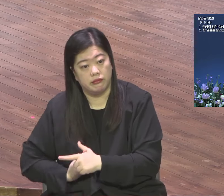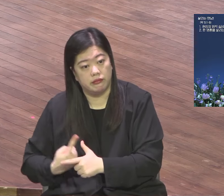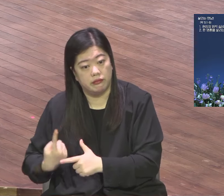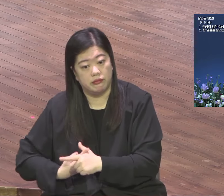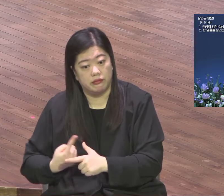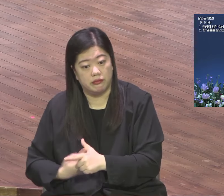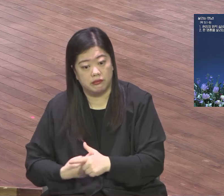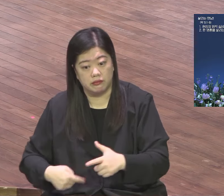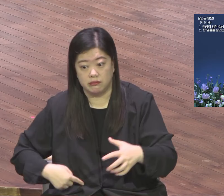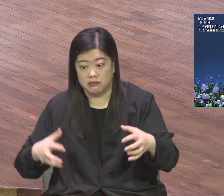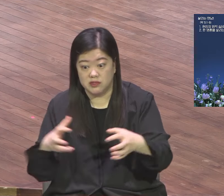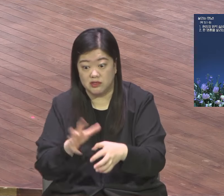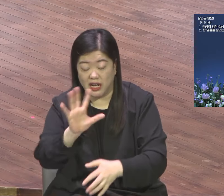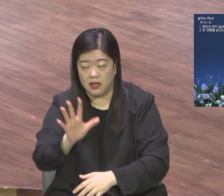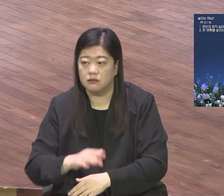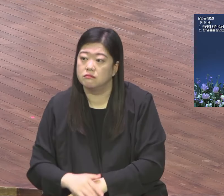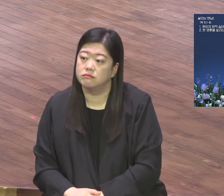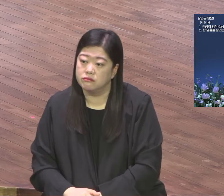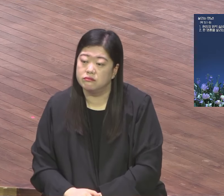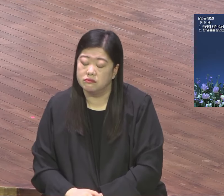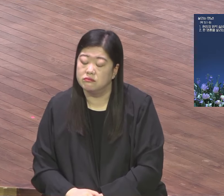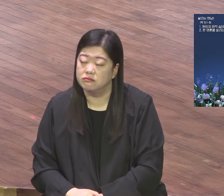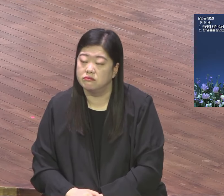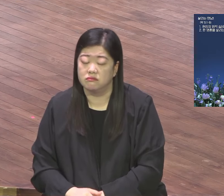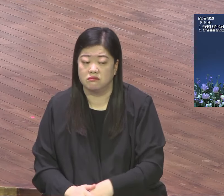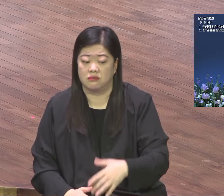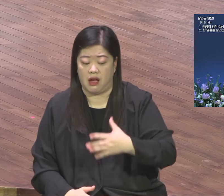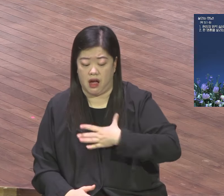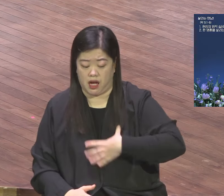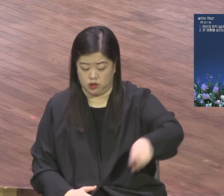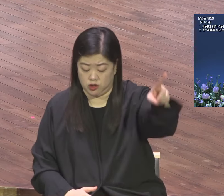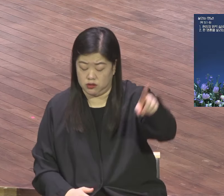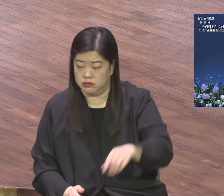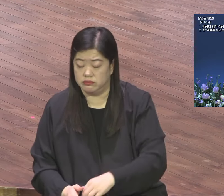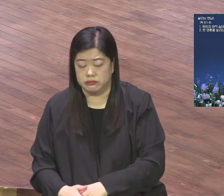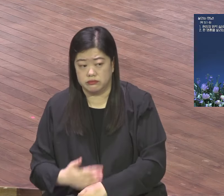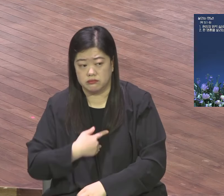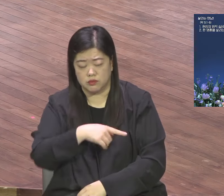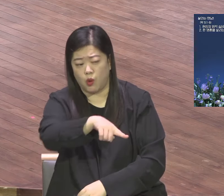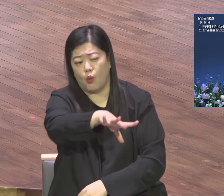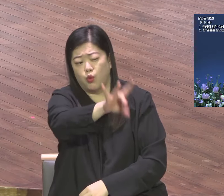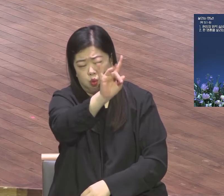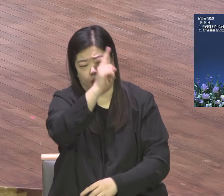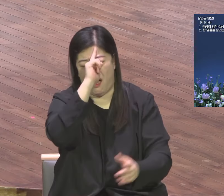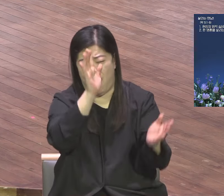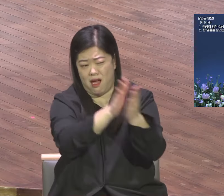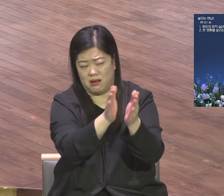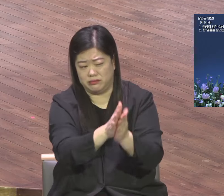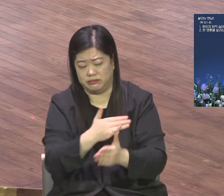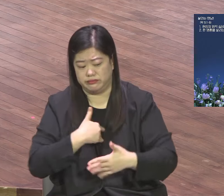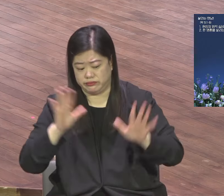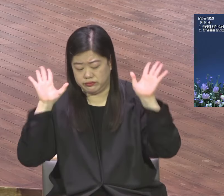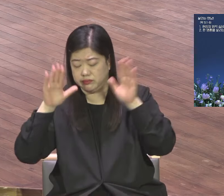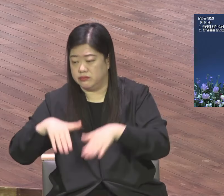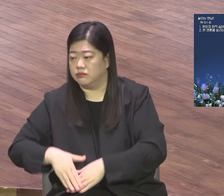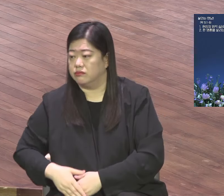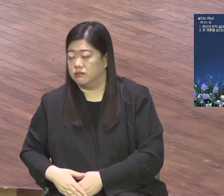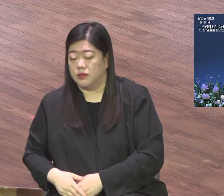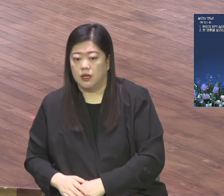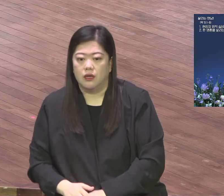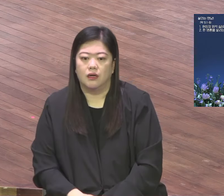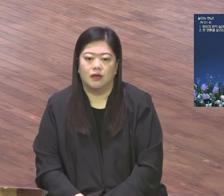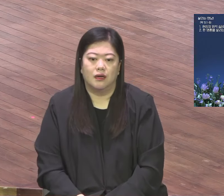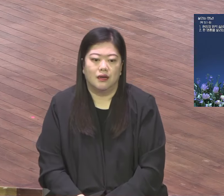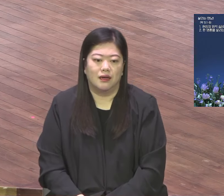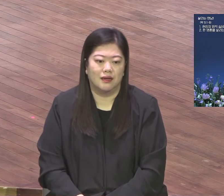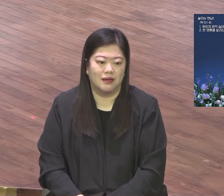전 성도가 함께 열정을 가지고 동참하지 않으면 이제 다 교회 없어집니다. 무너집니다. 우리 후손들 구원 못